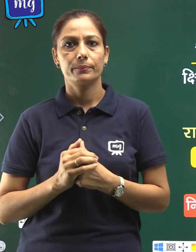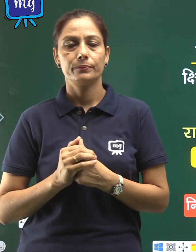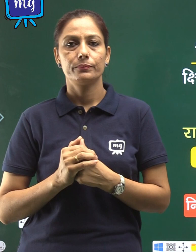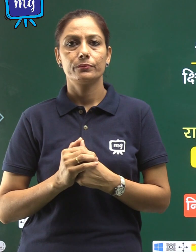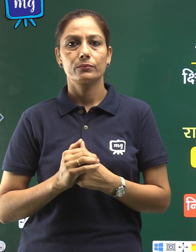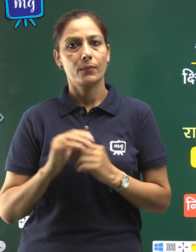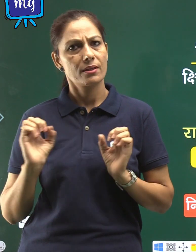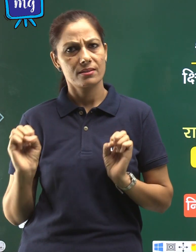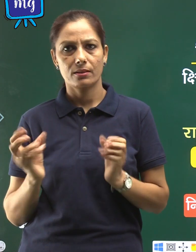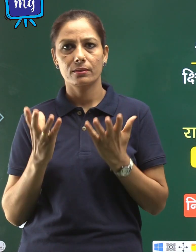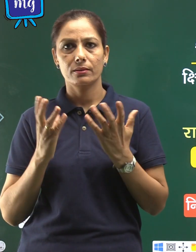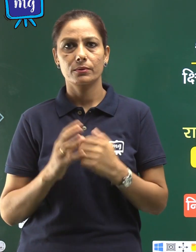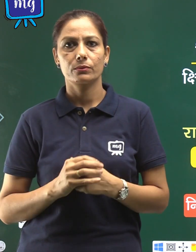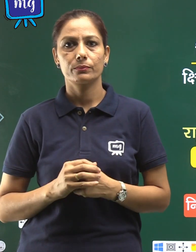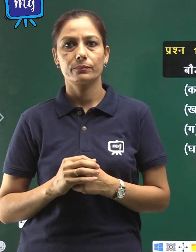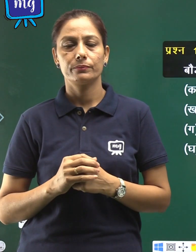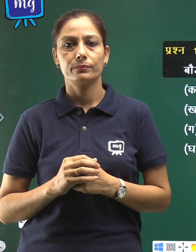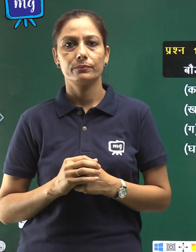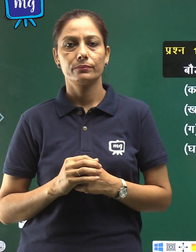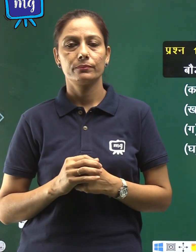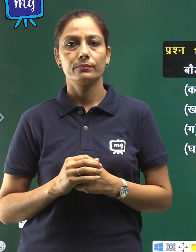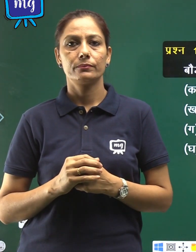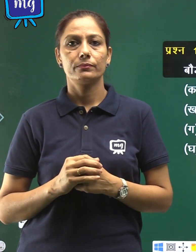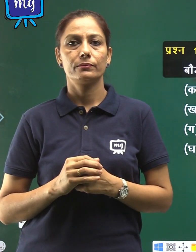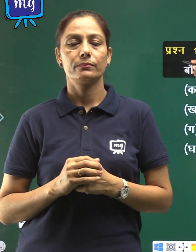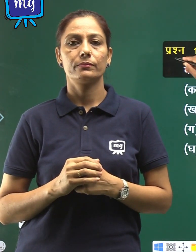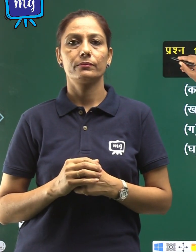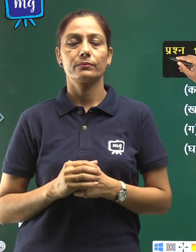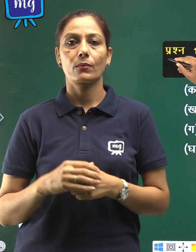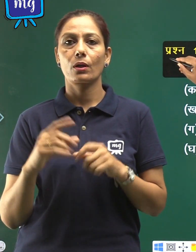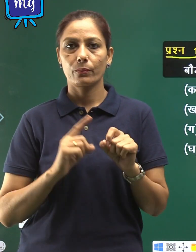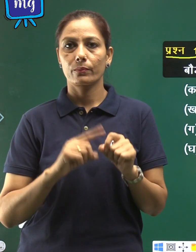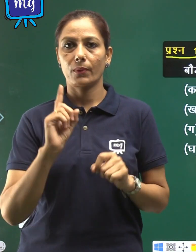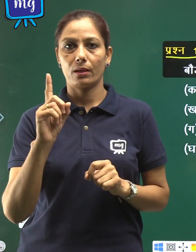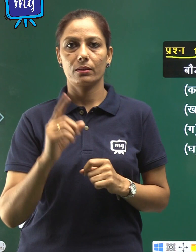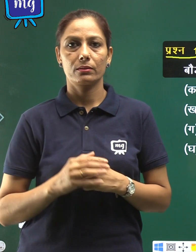शुरू करें बच्चों एक प्रश्न